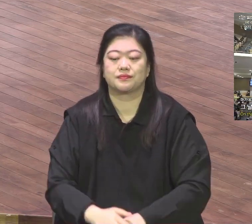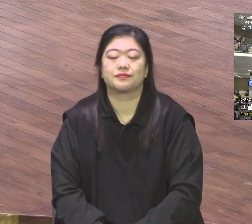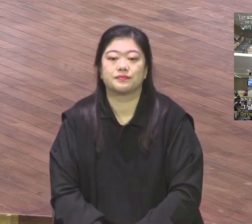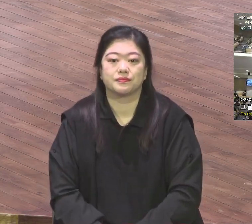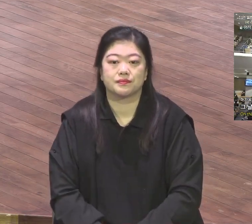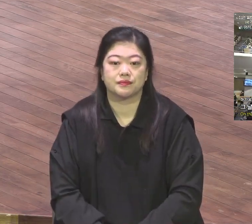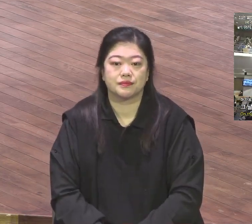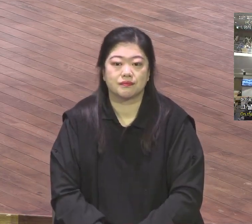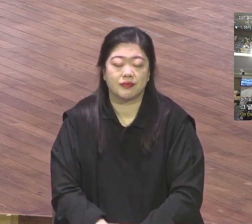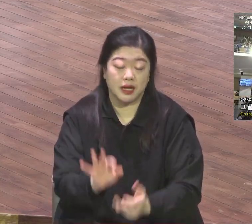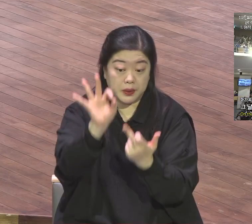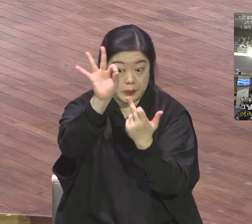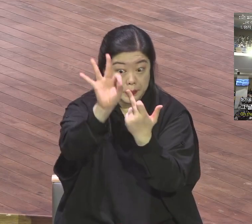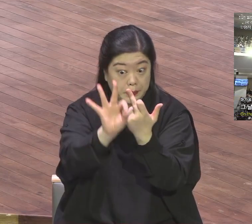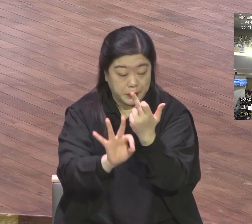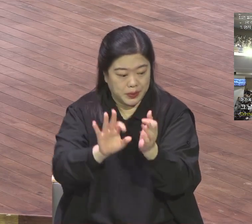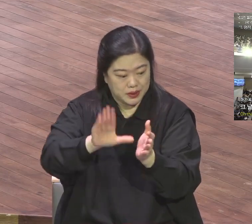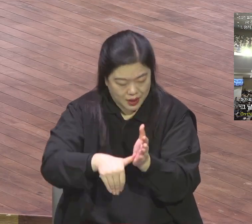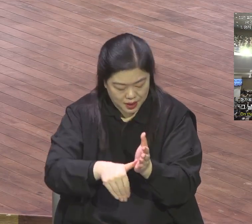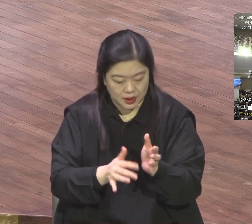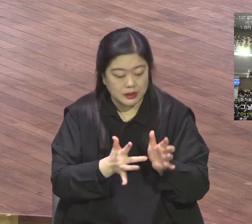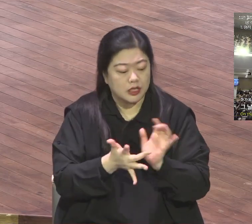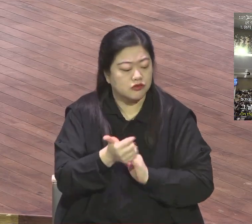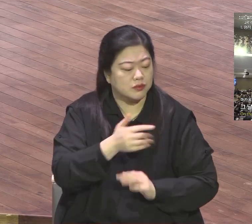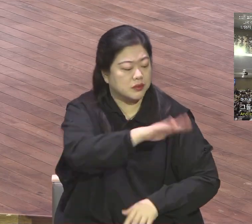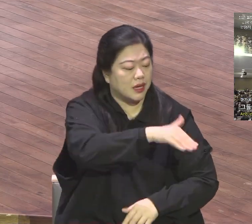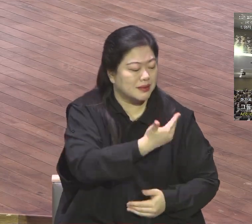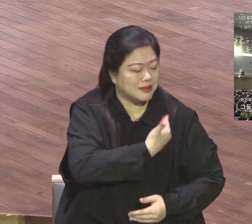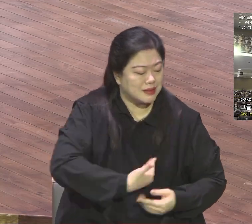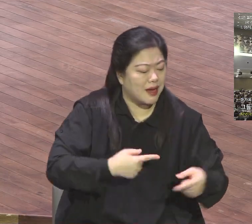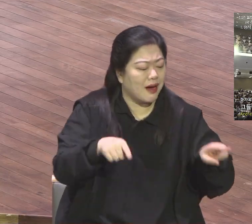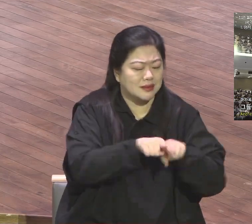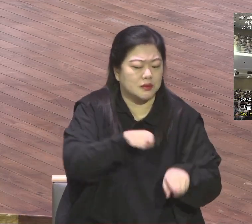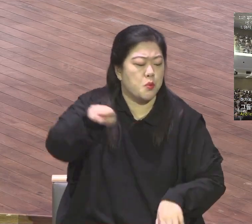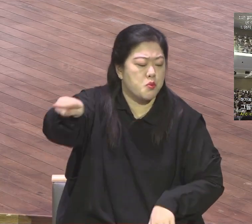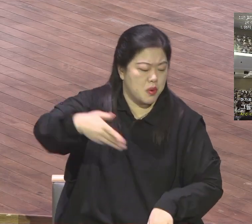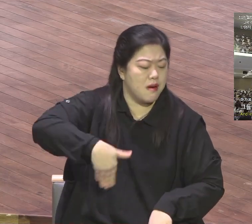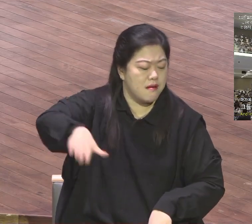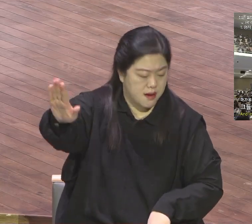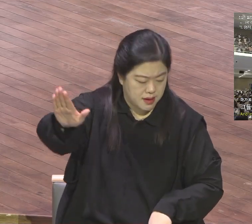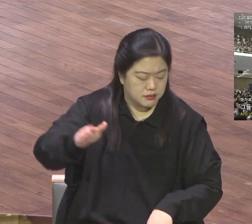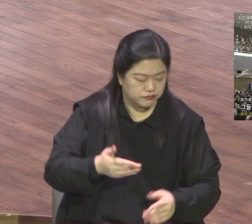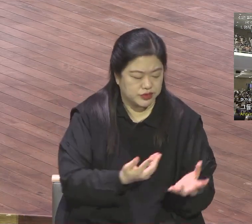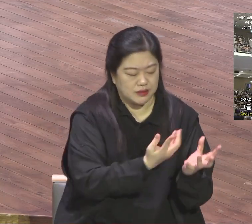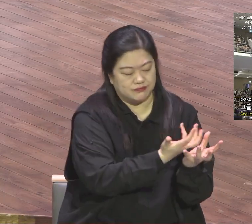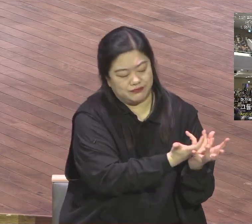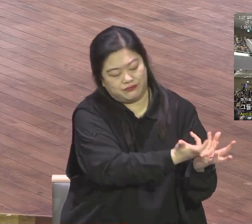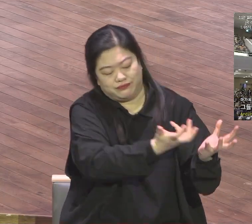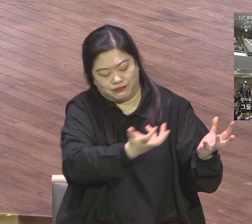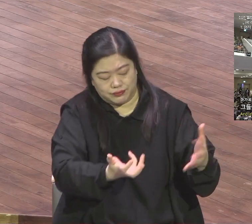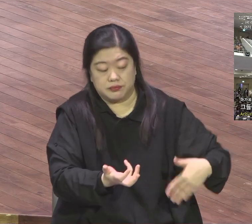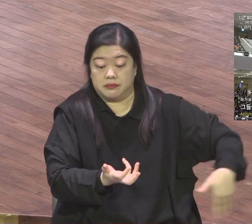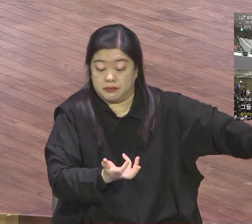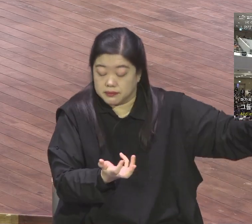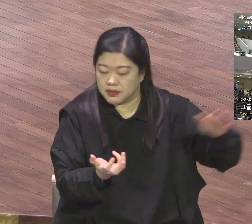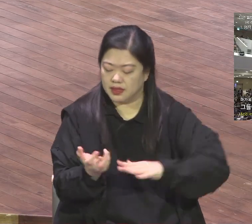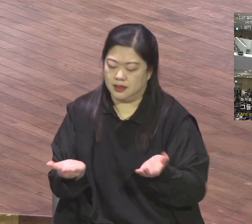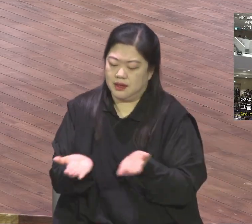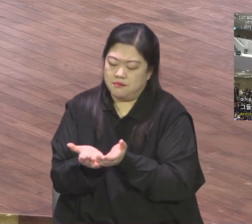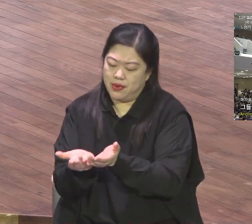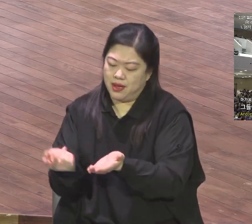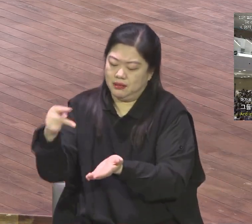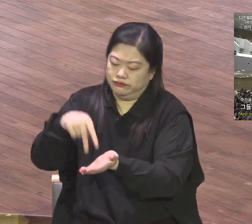제자들에게 이르시되 우리가 저편으로 건너가자 하시니 그들이 무리를 떠나 예수를 배에